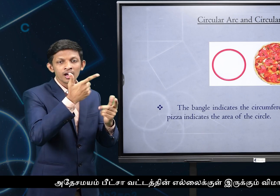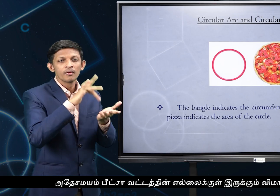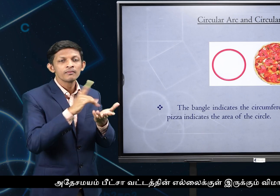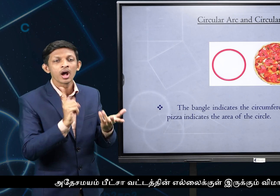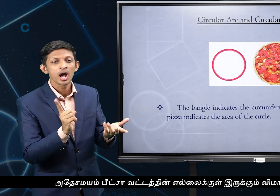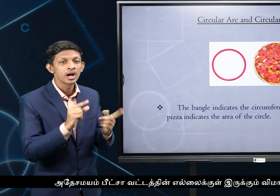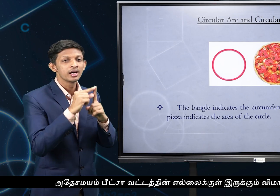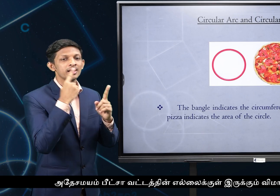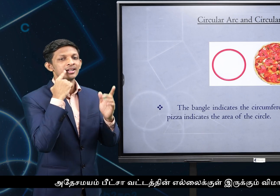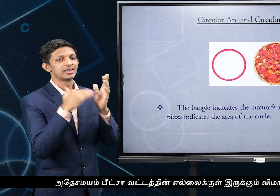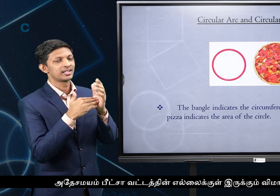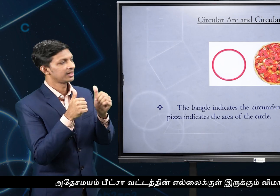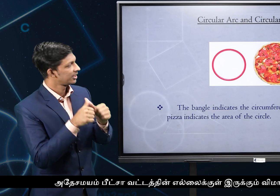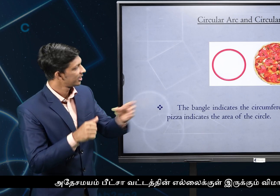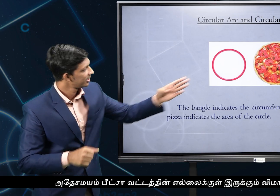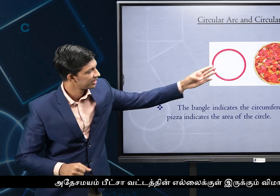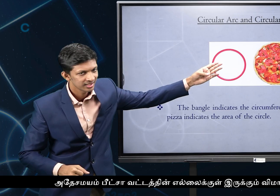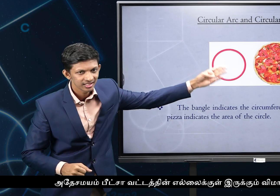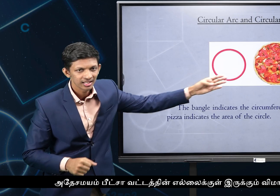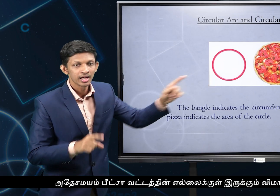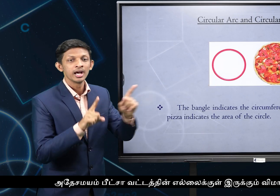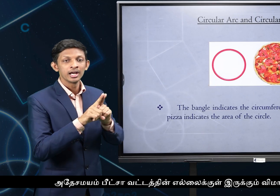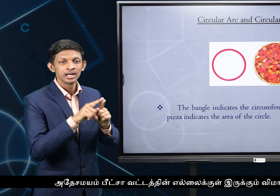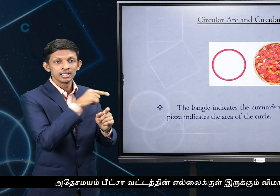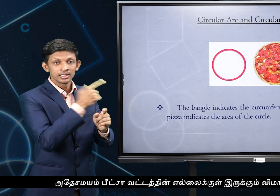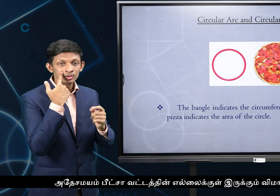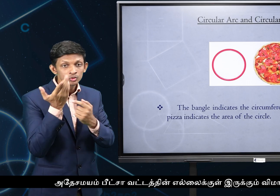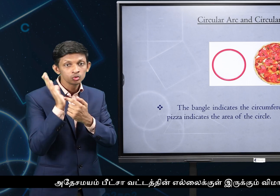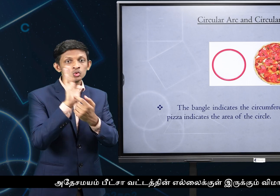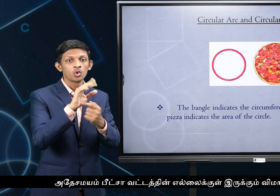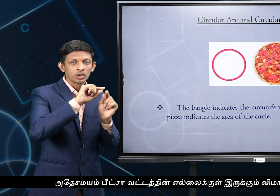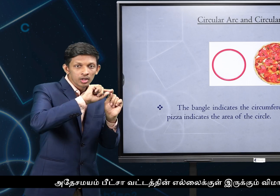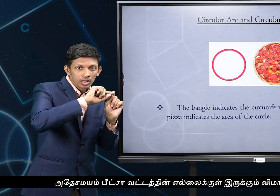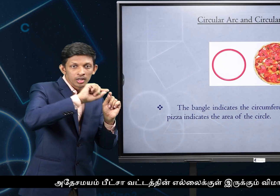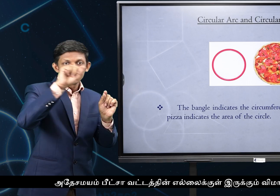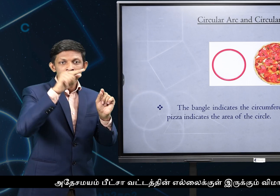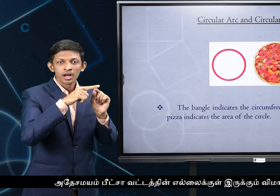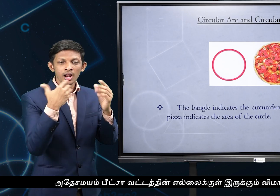சமயம் பொதியப்பத்தின் வட்டத்தின் எல்லைக்குள் இருக்கும் சமதளத்தை குறிக்கிறது.